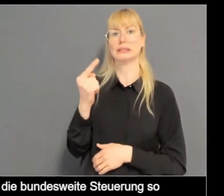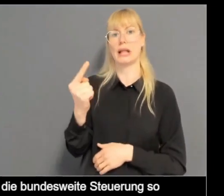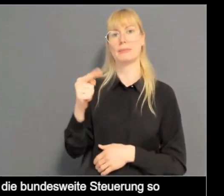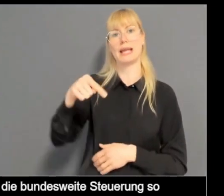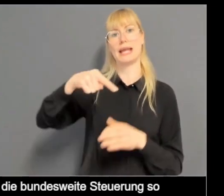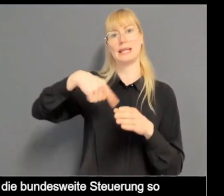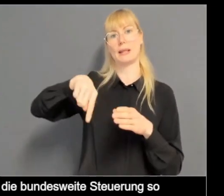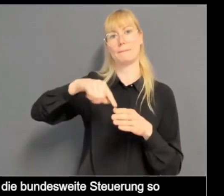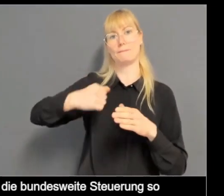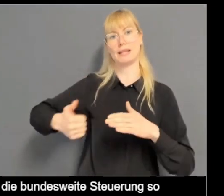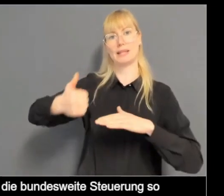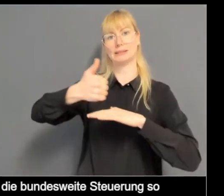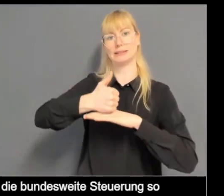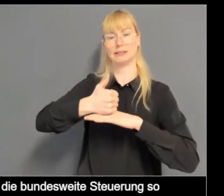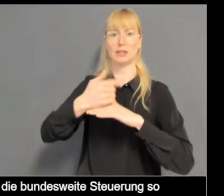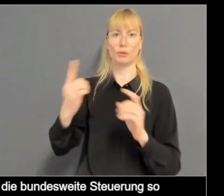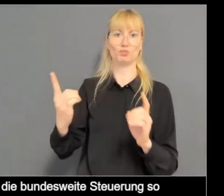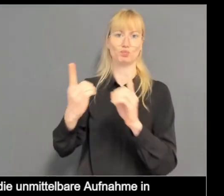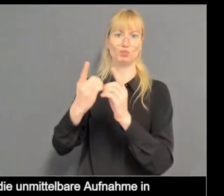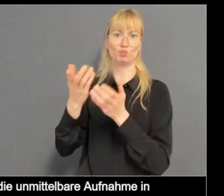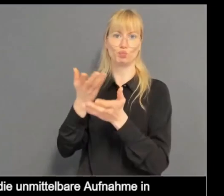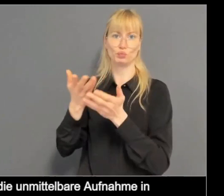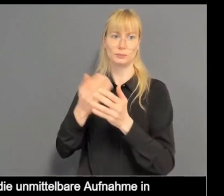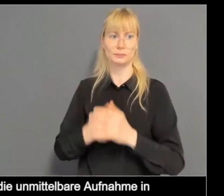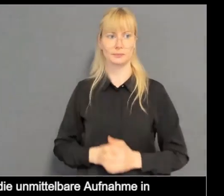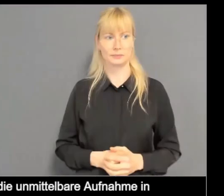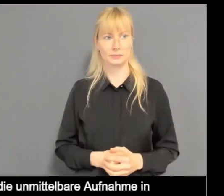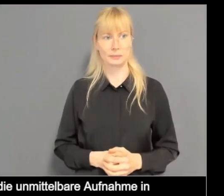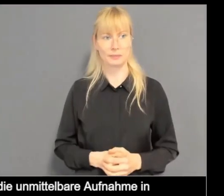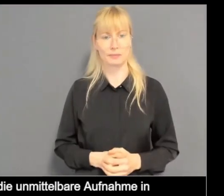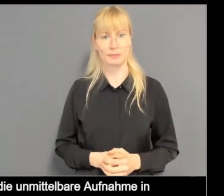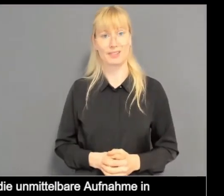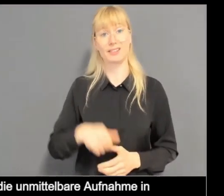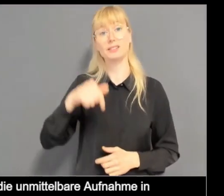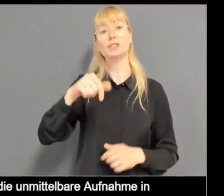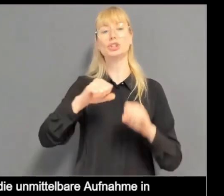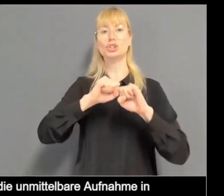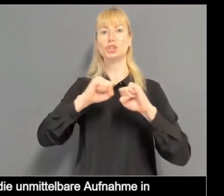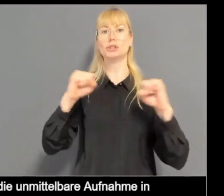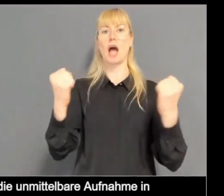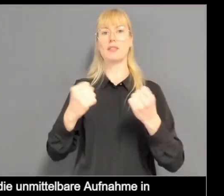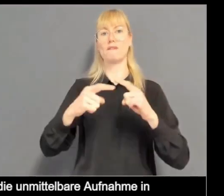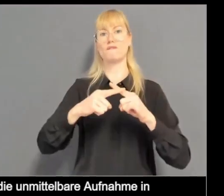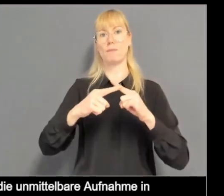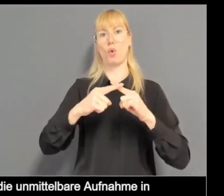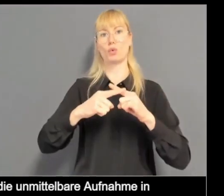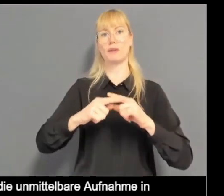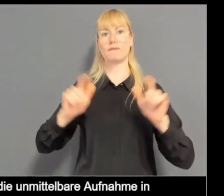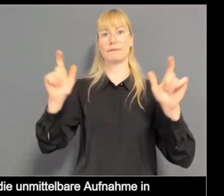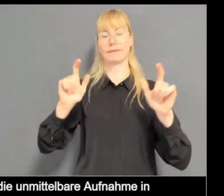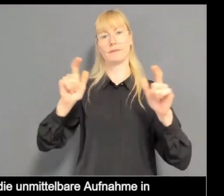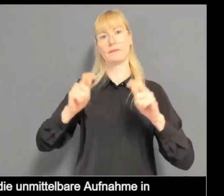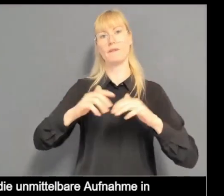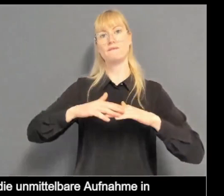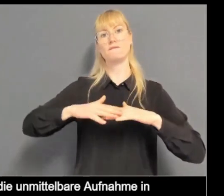verweise ich ebenfalls an den Innenminister. Was Volksfeste betrifft, kann man allgemein sagen, dass dieses staatliche Verbot,